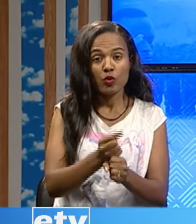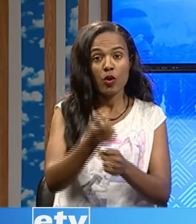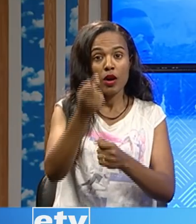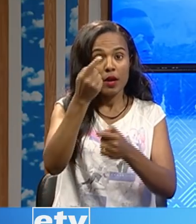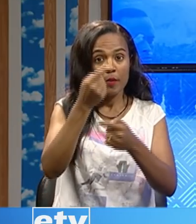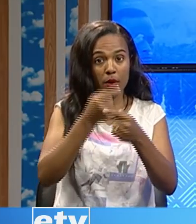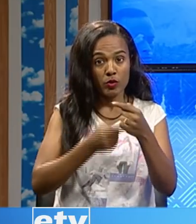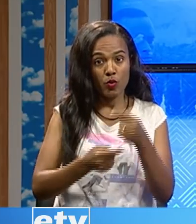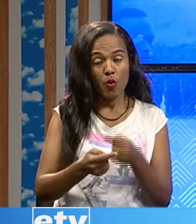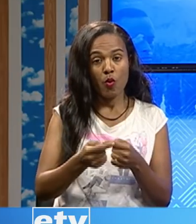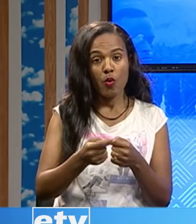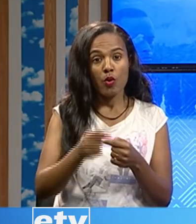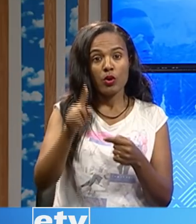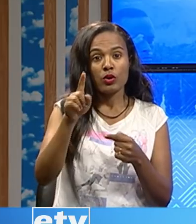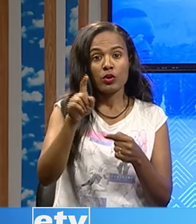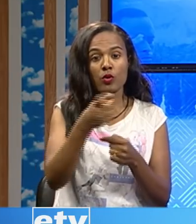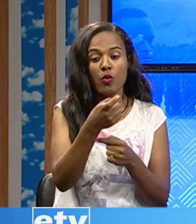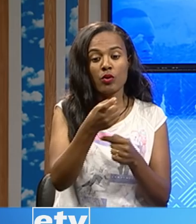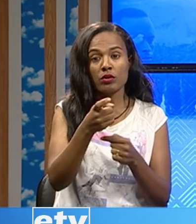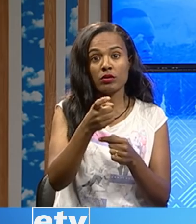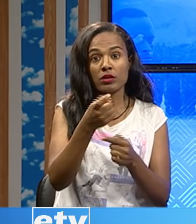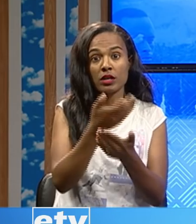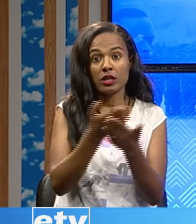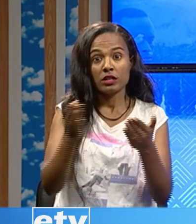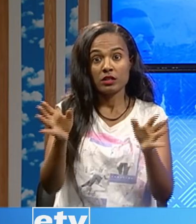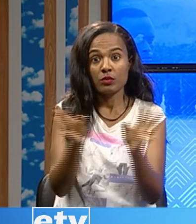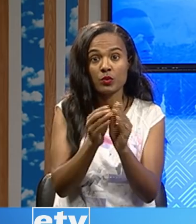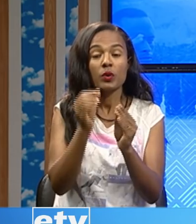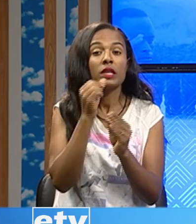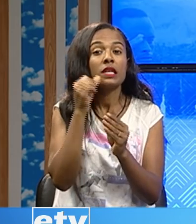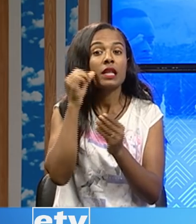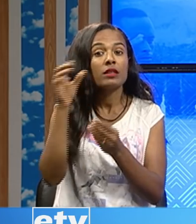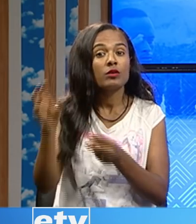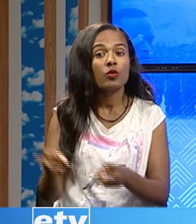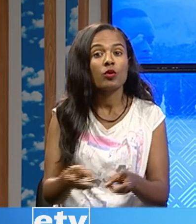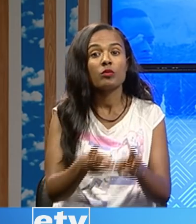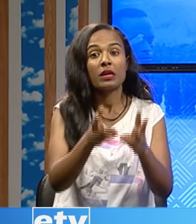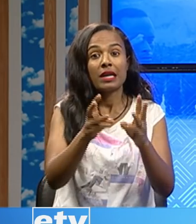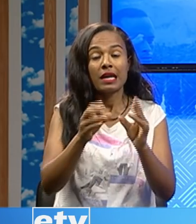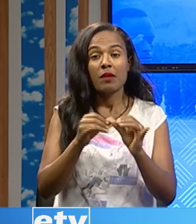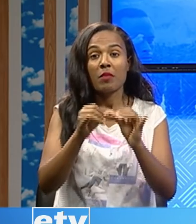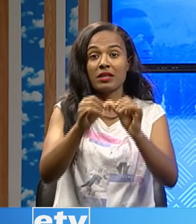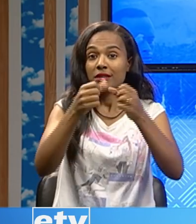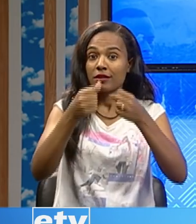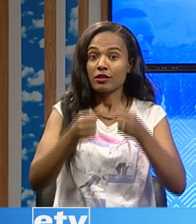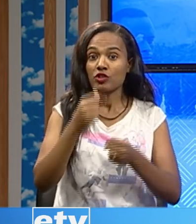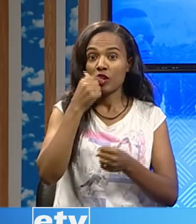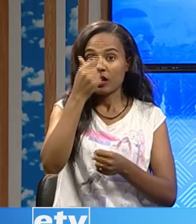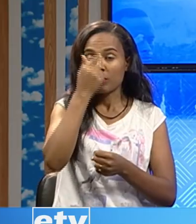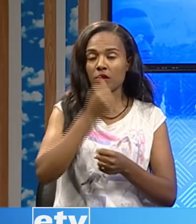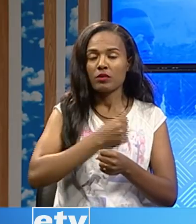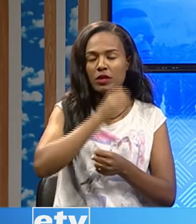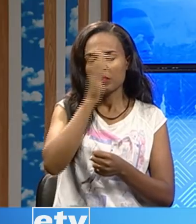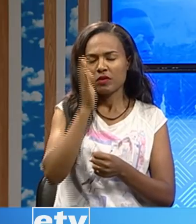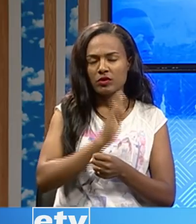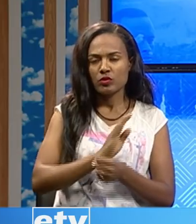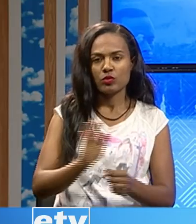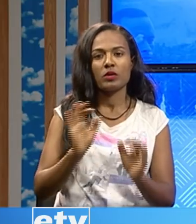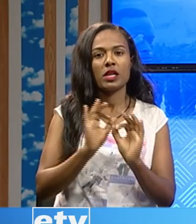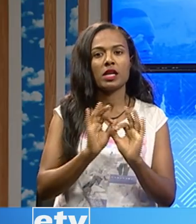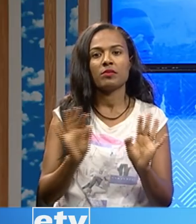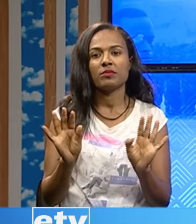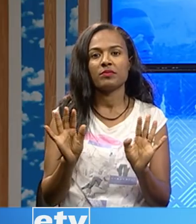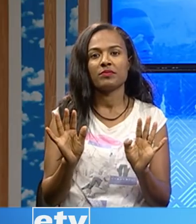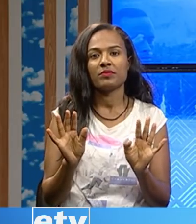መጥቶ የሆነ ፑፔት ሰብስቦ የትናንትናው መንገድ ማስቀጠል ይችላል የሚል እምነት በፍጹም የለንም።